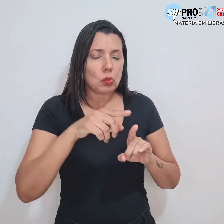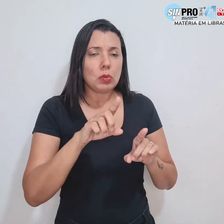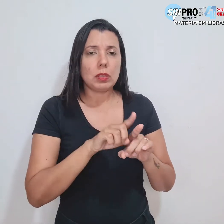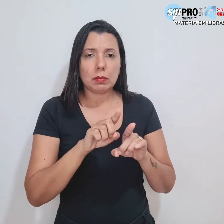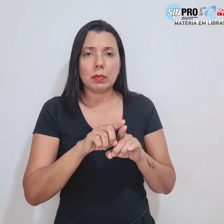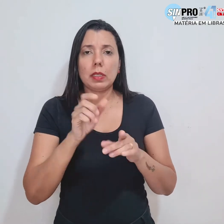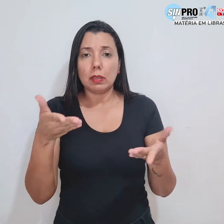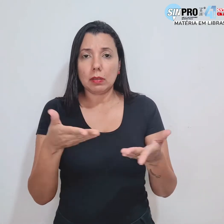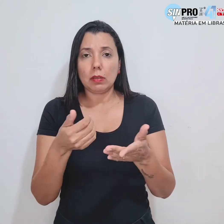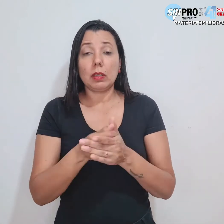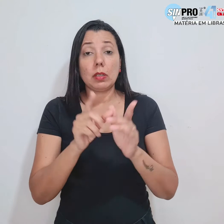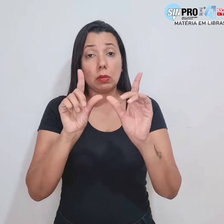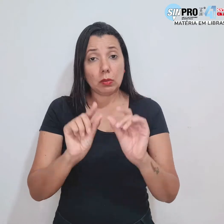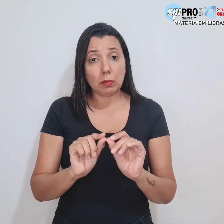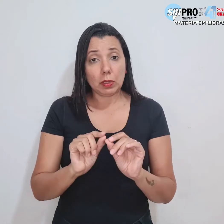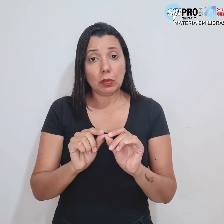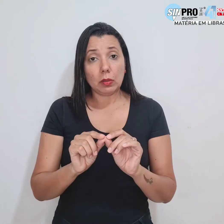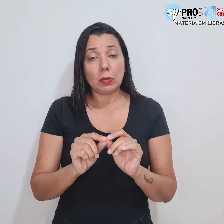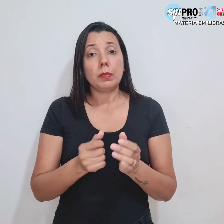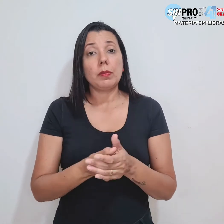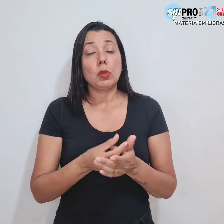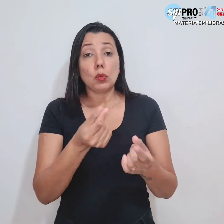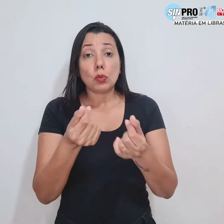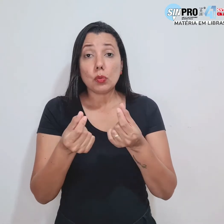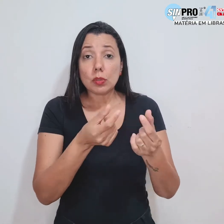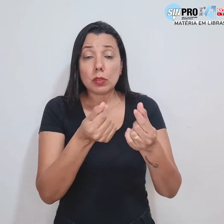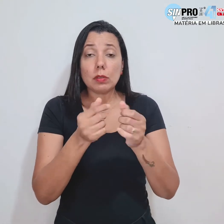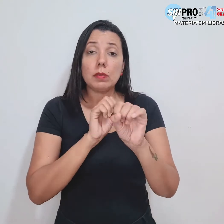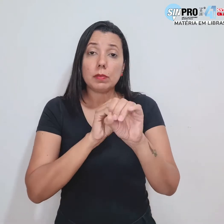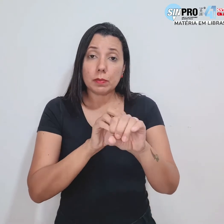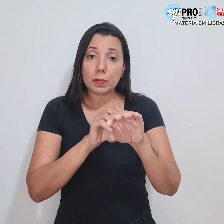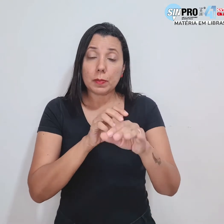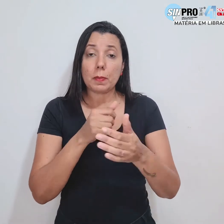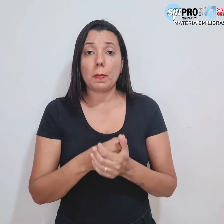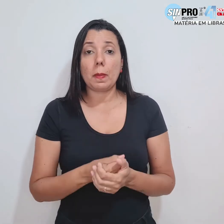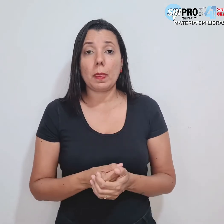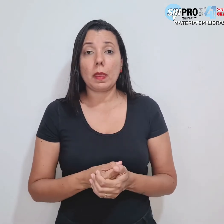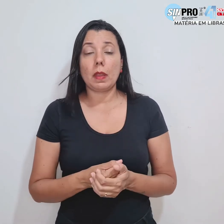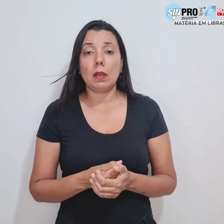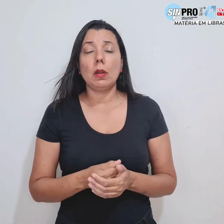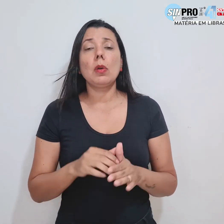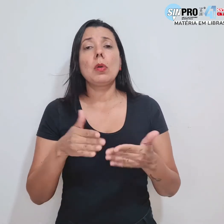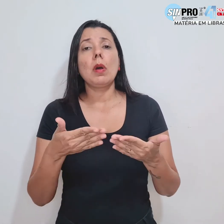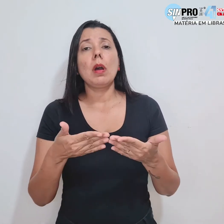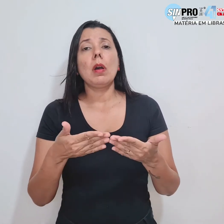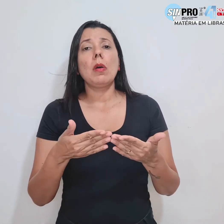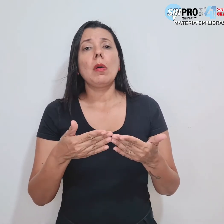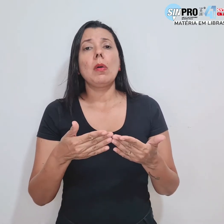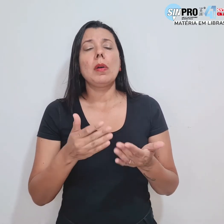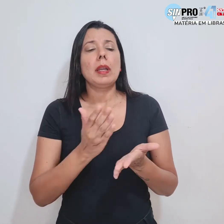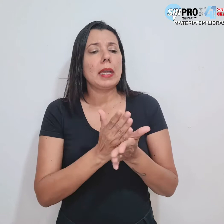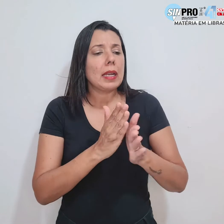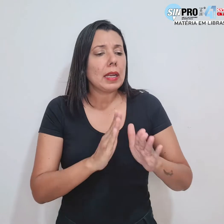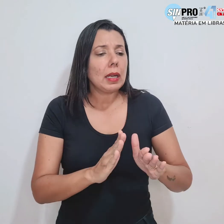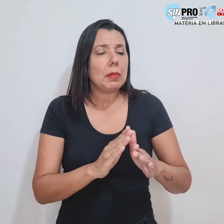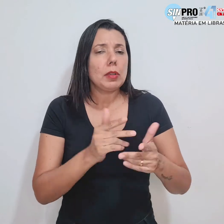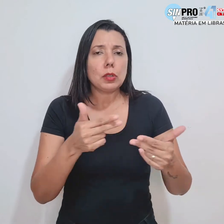estatal repercutem no encolhimento da verba direcionada à educação. Um deles é a quebra da regra de